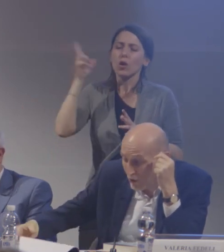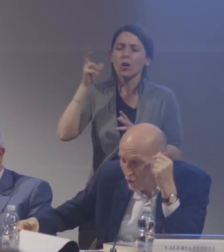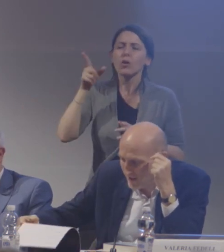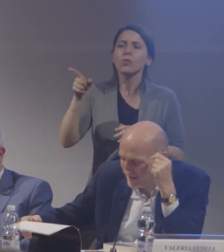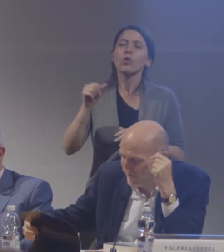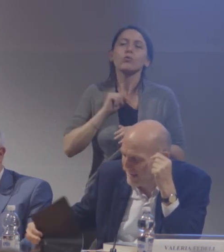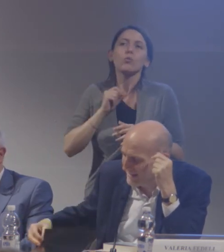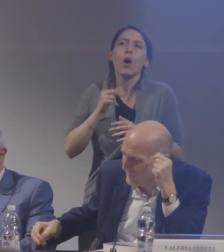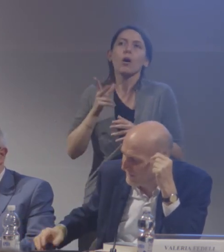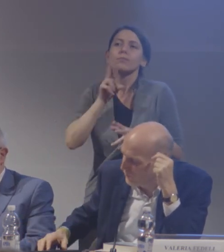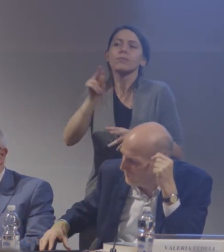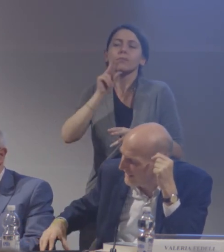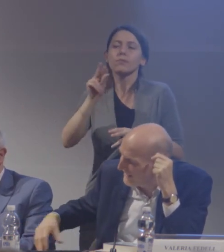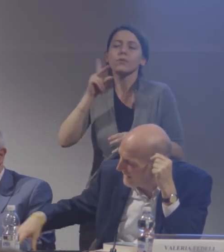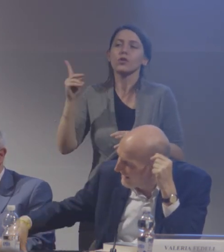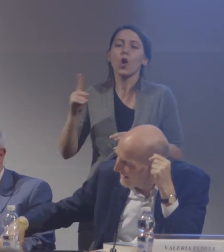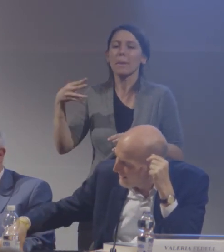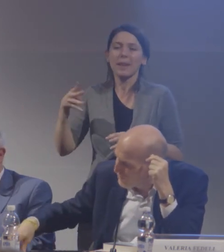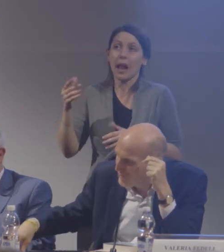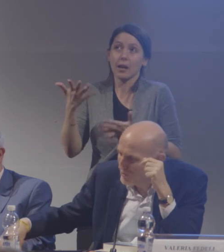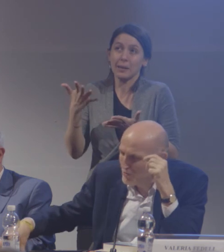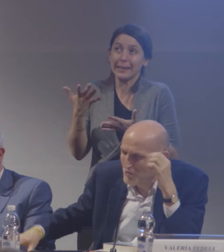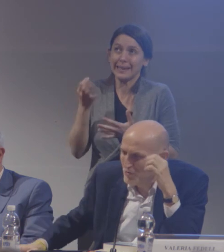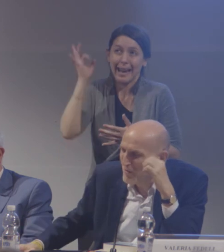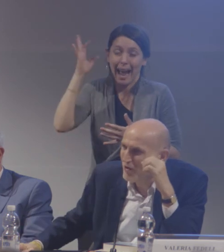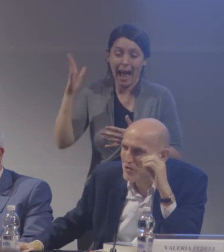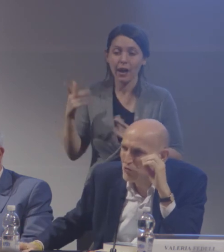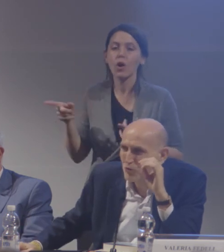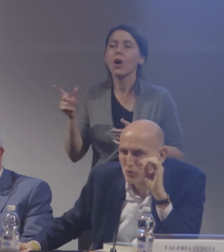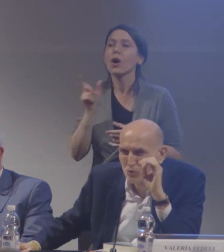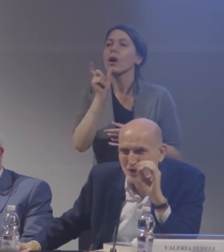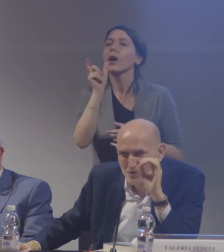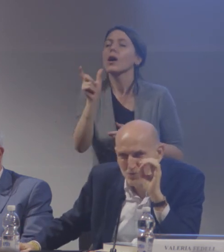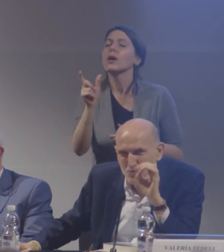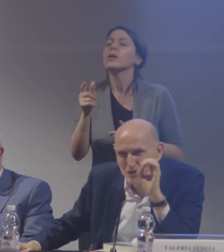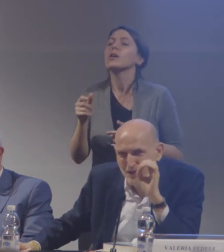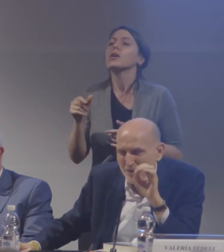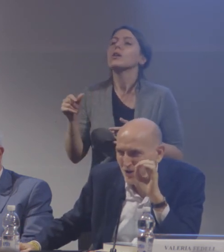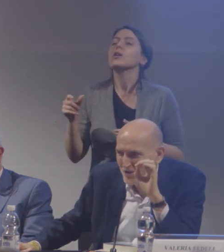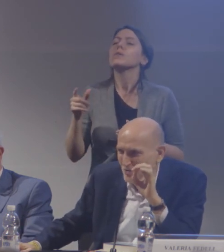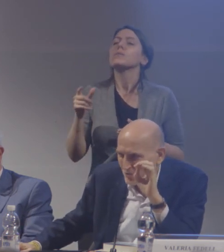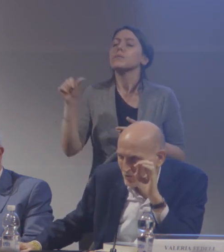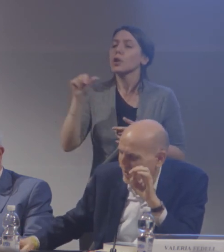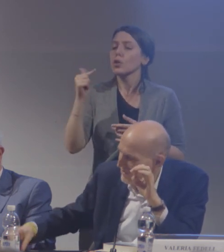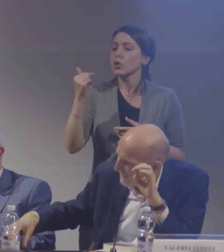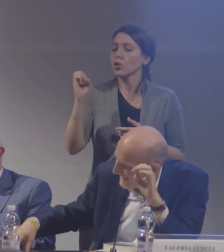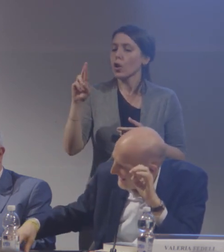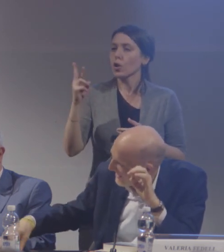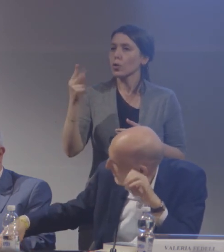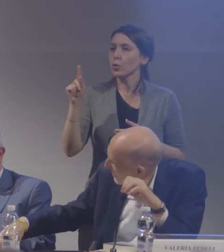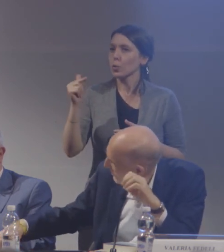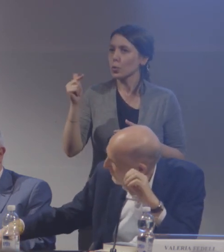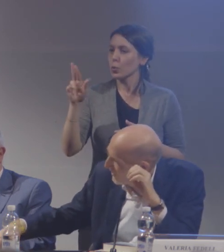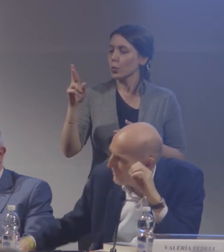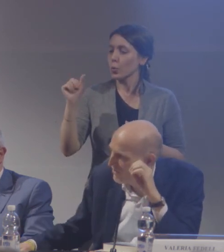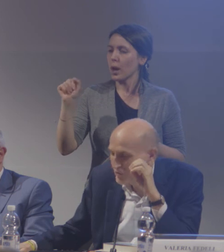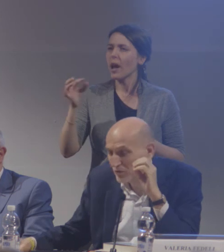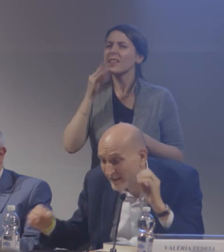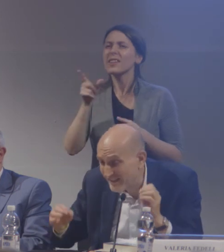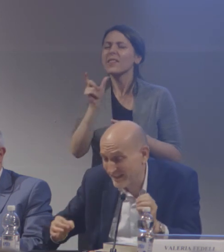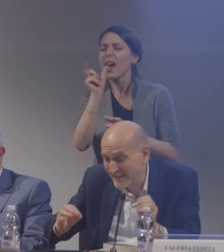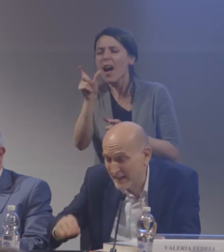rimane, di parola, di frase che rimane di Don Milani, la sua discussione sulla parola stortura, sull'uso della parola stortura, sulla chiarezza o l'equivoco della